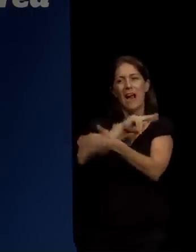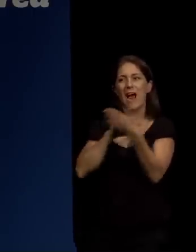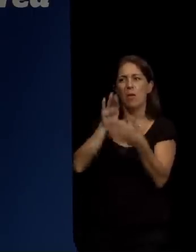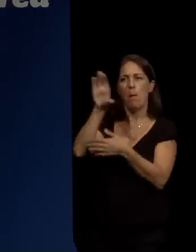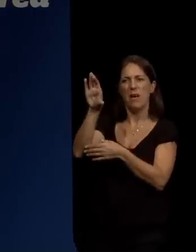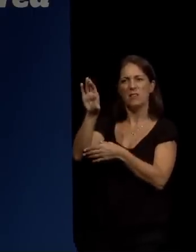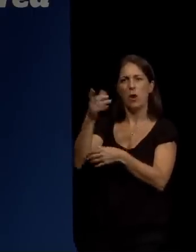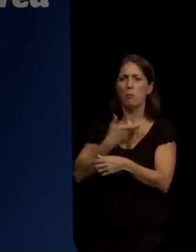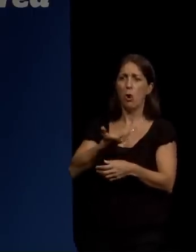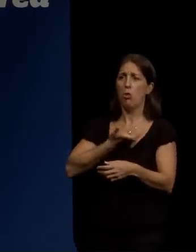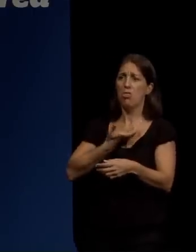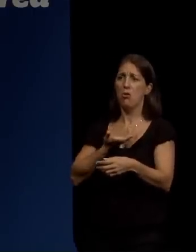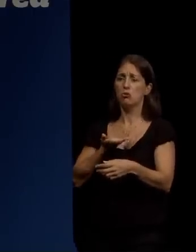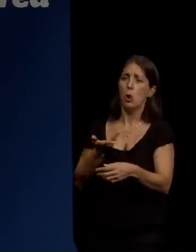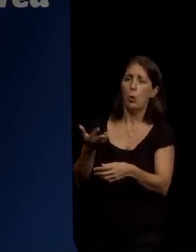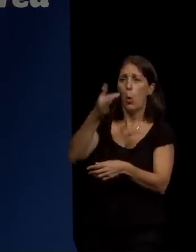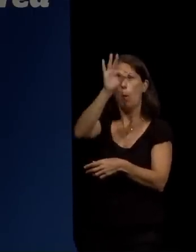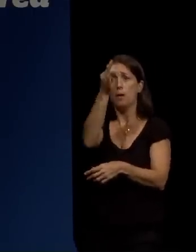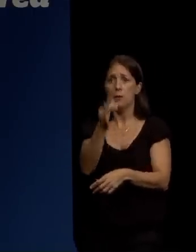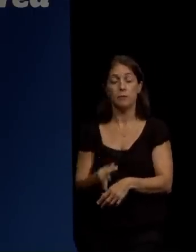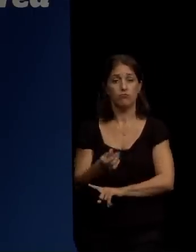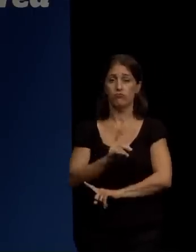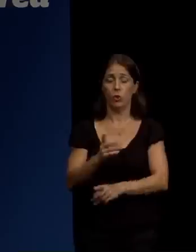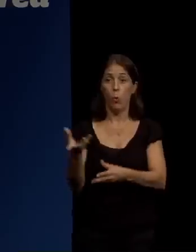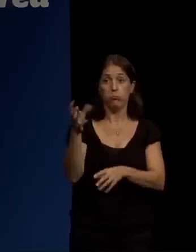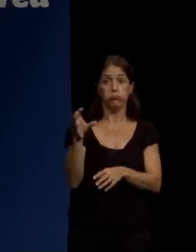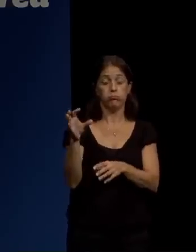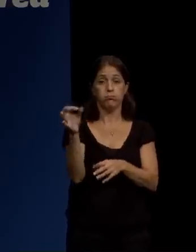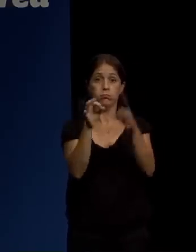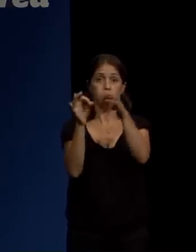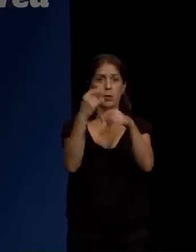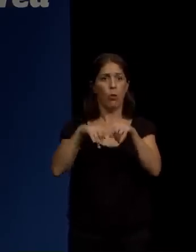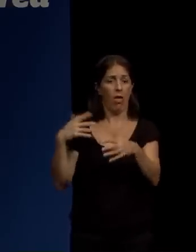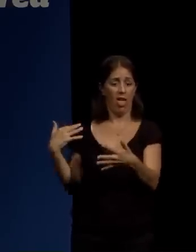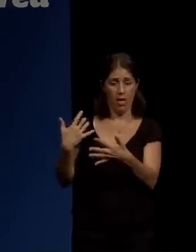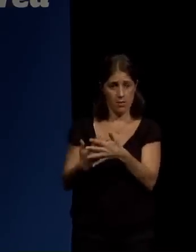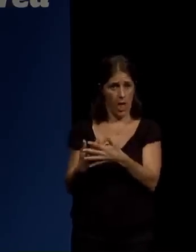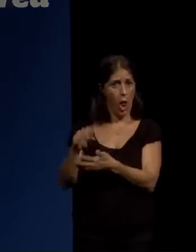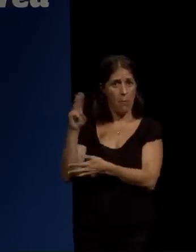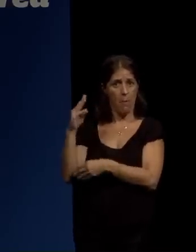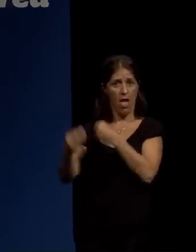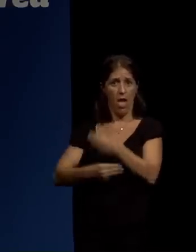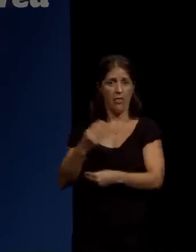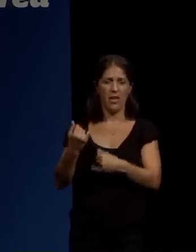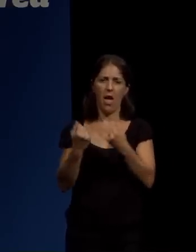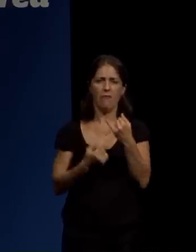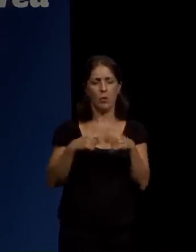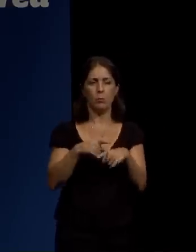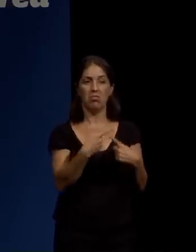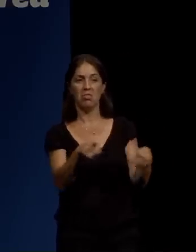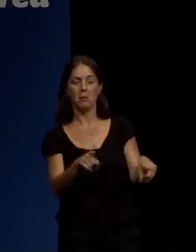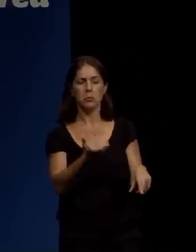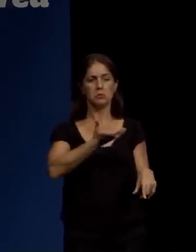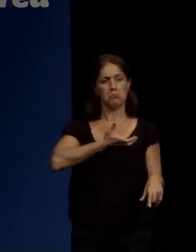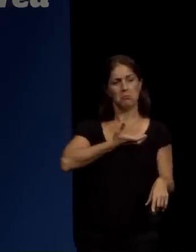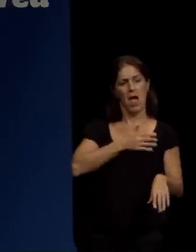unha suma de concellos, como fixeron hasta ahora os desgobernos do Partido Popular que distinguían dúas clases, aqueles que eran